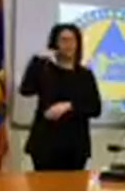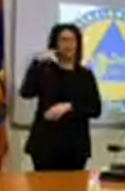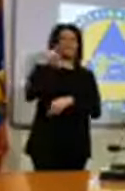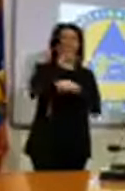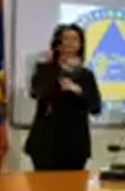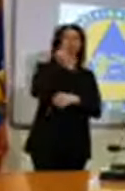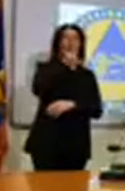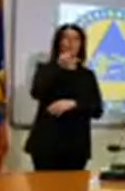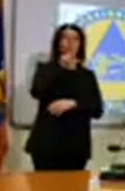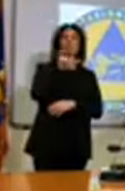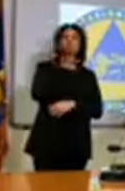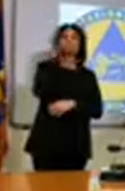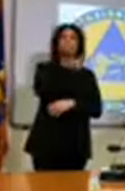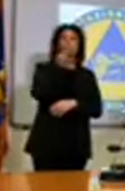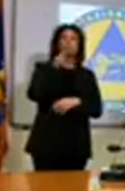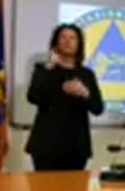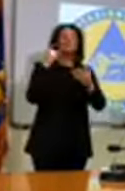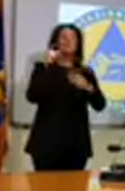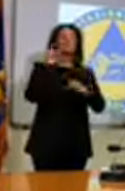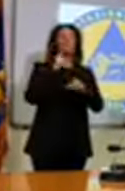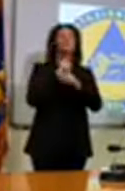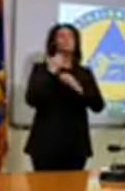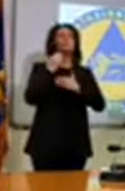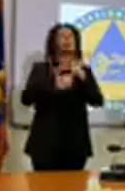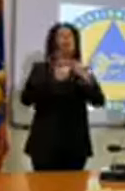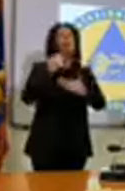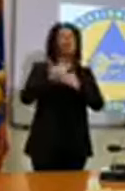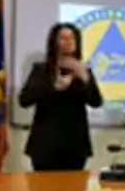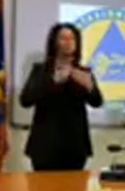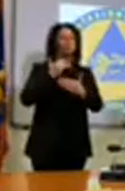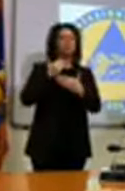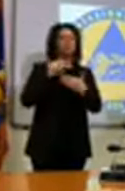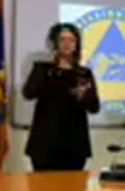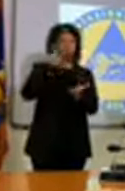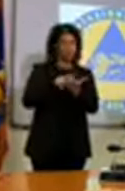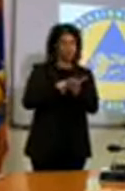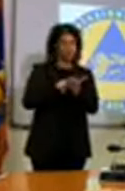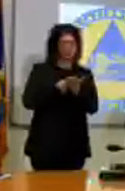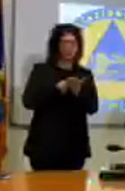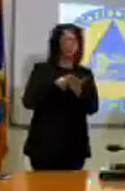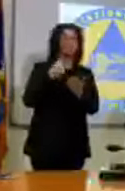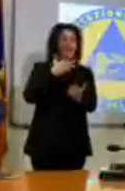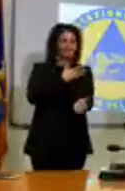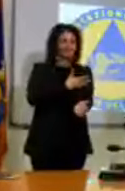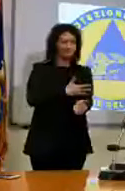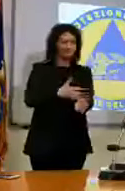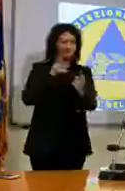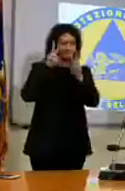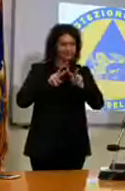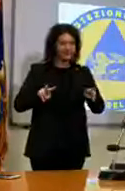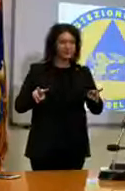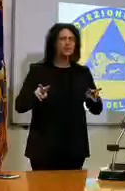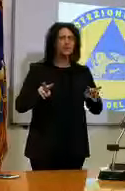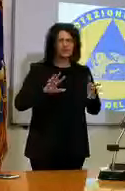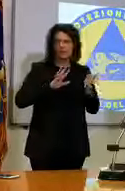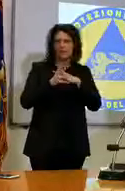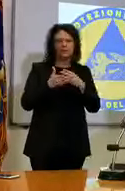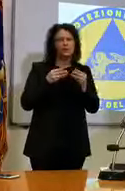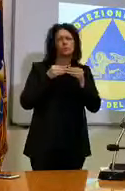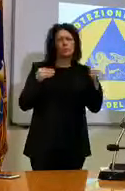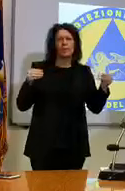funzionerà, verrà validata la procedura, eccetera, è inevitabile che possa diventare un grande strumento anche per i lavoratori.